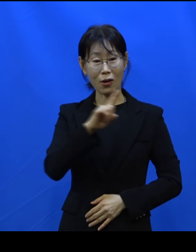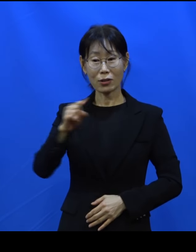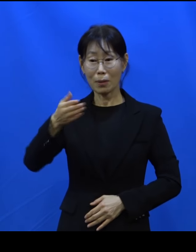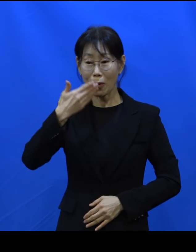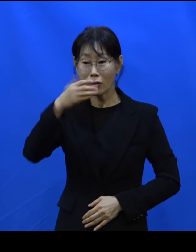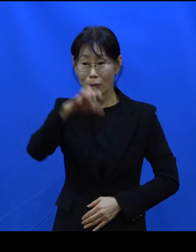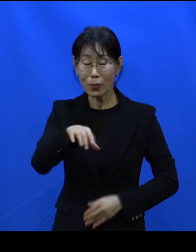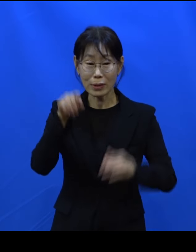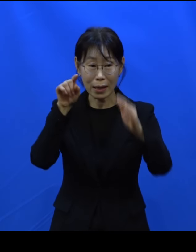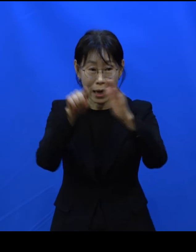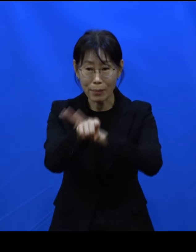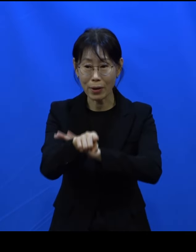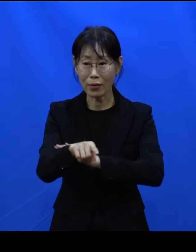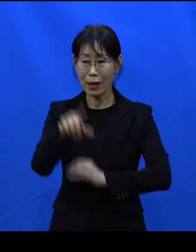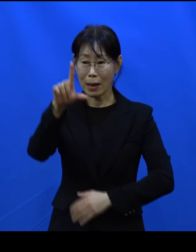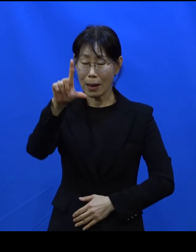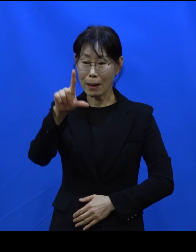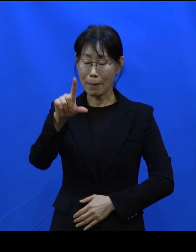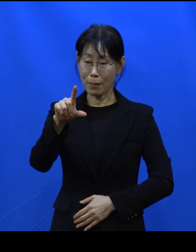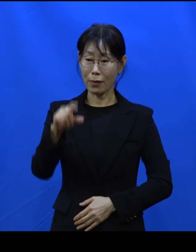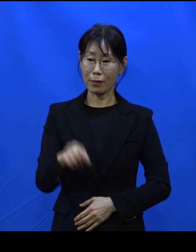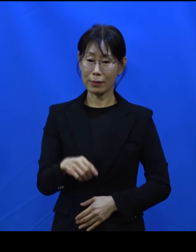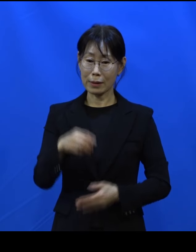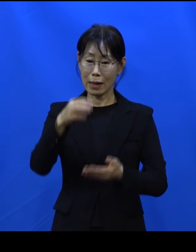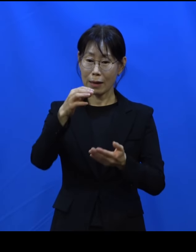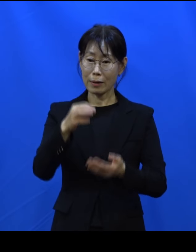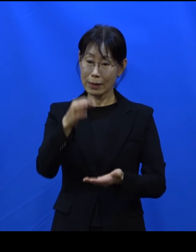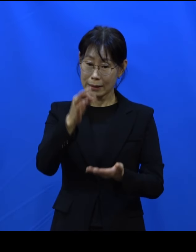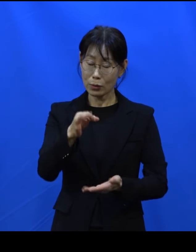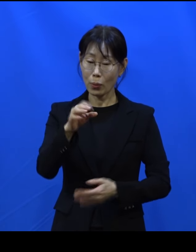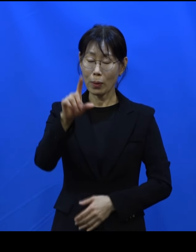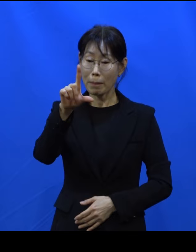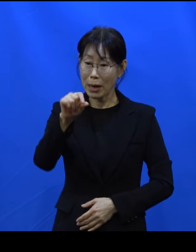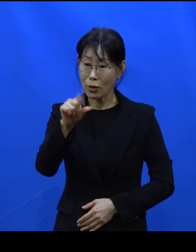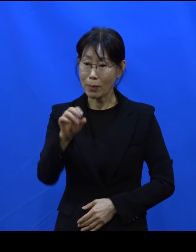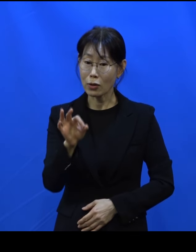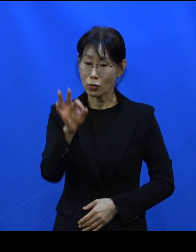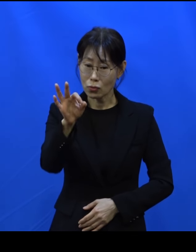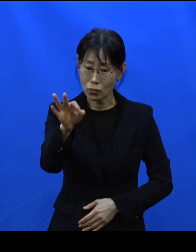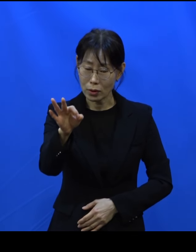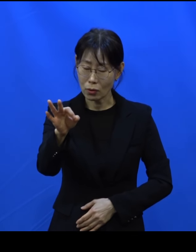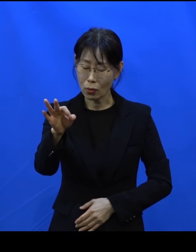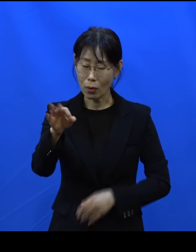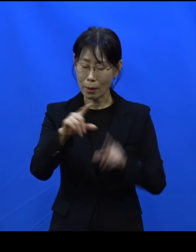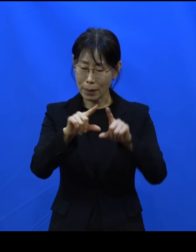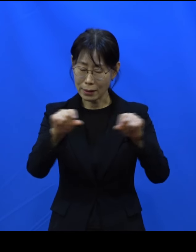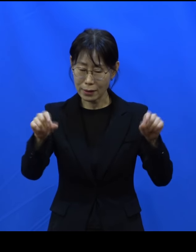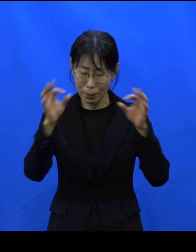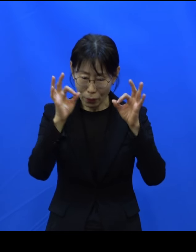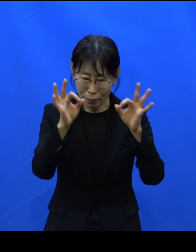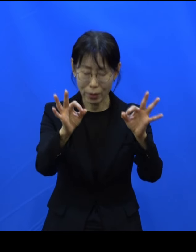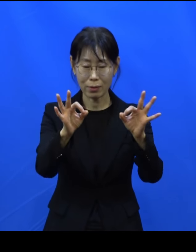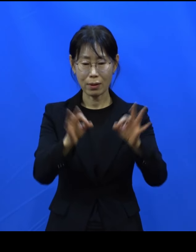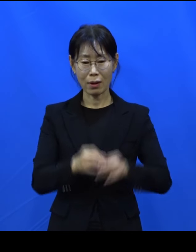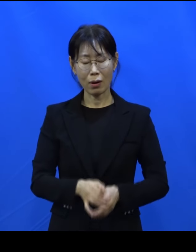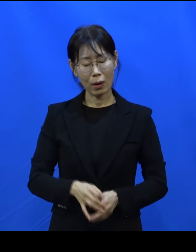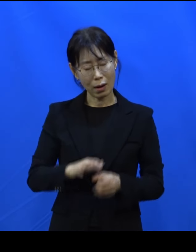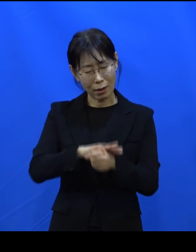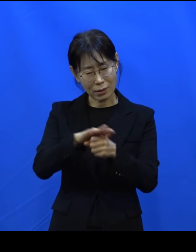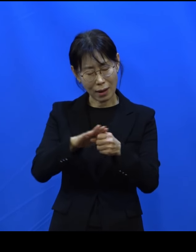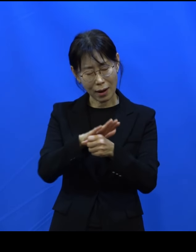식당에서 만 원짜리 먹는데 이 사랑이 느껴지는 거예요. 주인의 사랑이 느껴지는 거예요. 반찬 하나를 담아놔도 사랑이